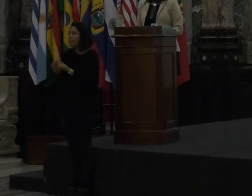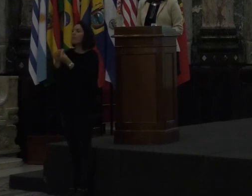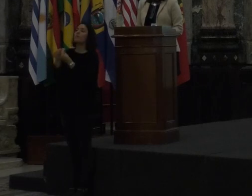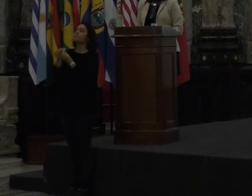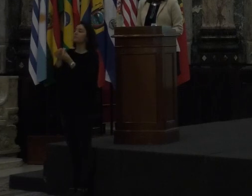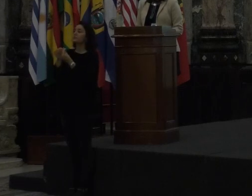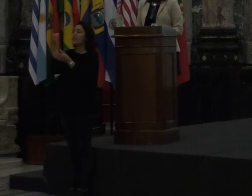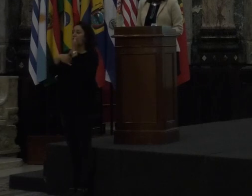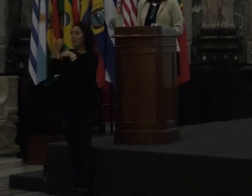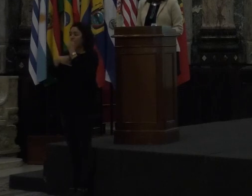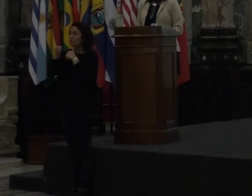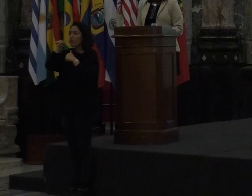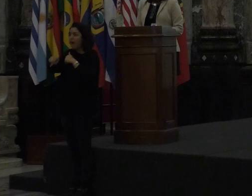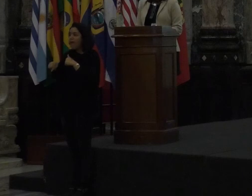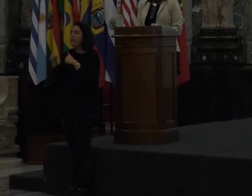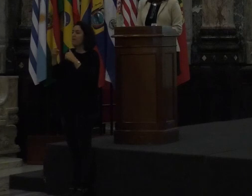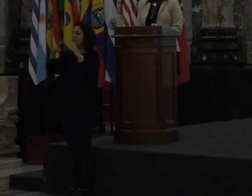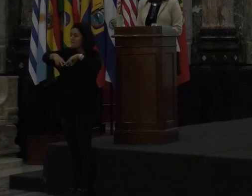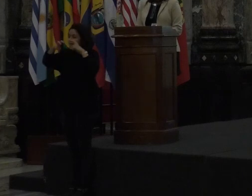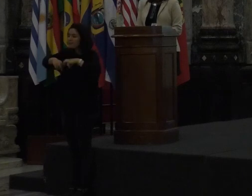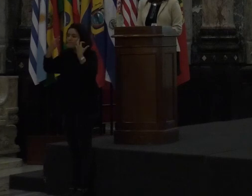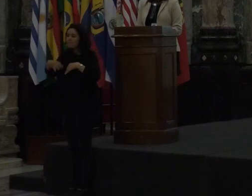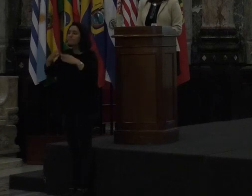de la formación preprofesional curricular.